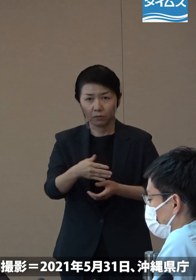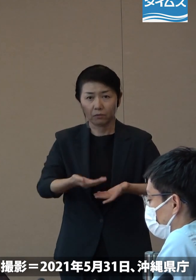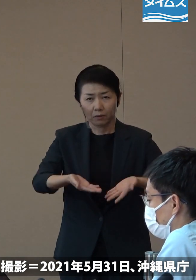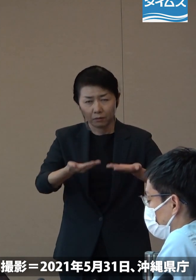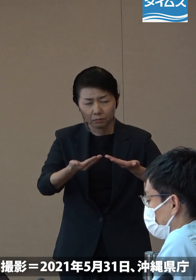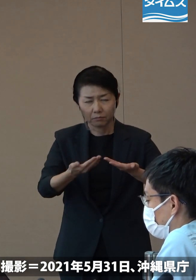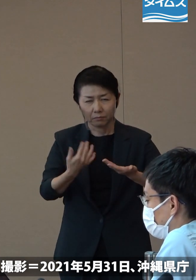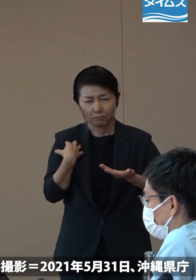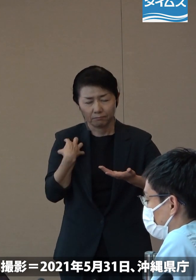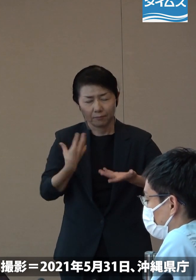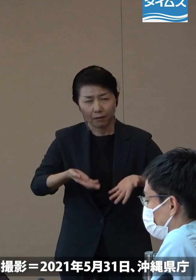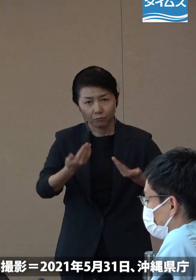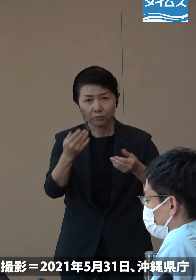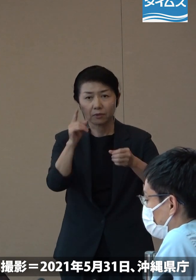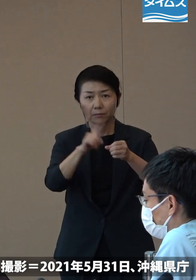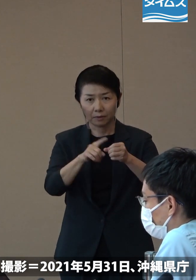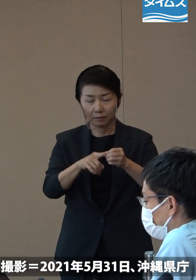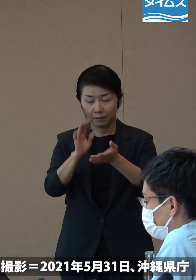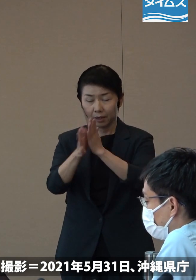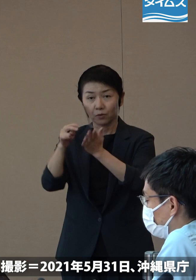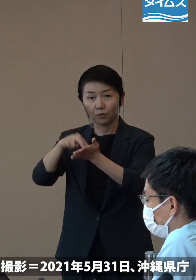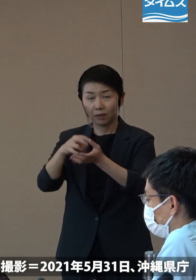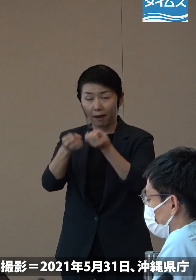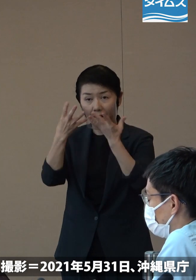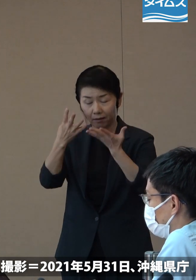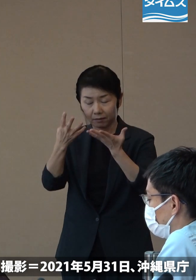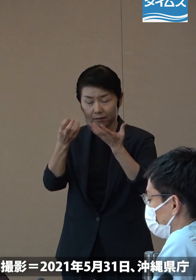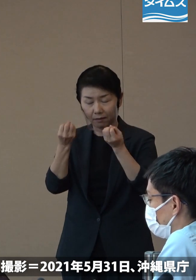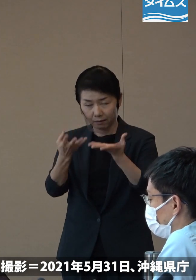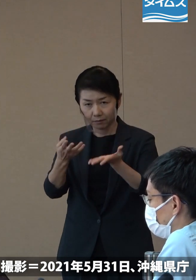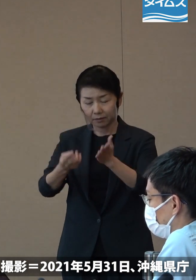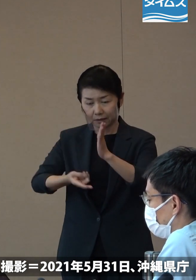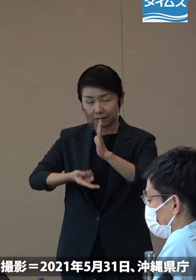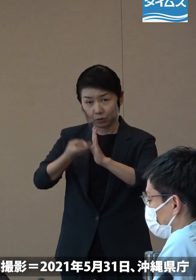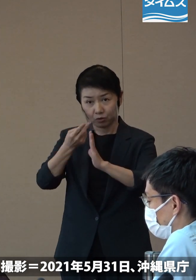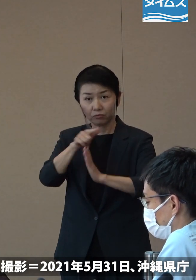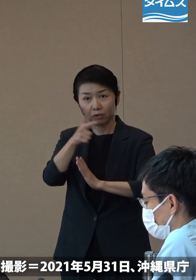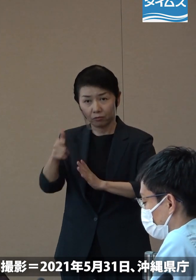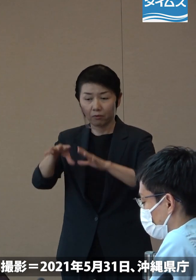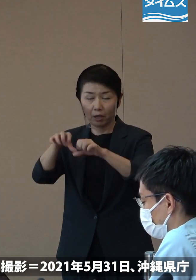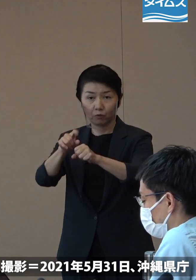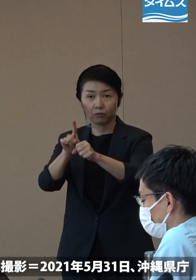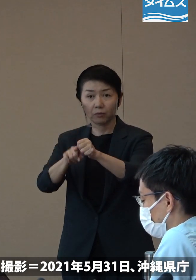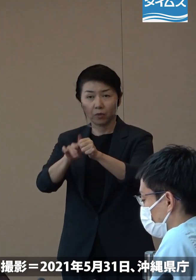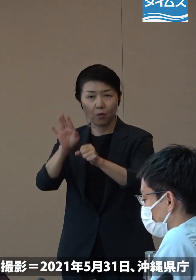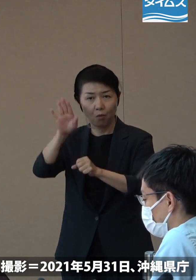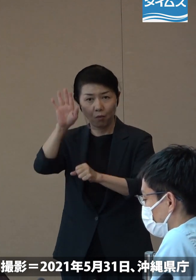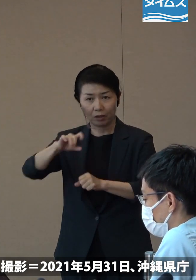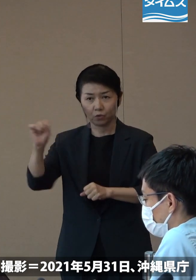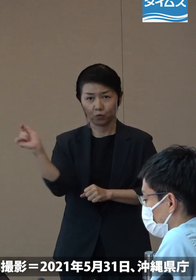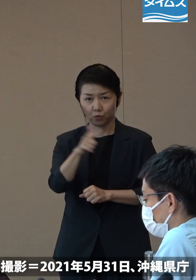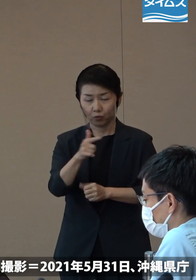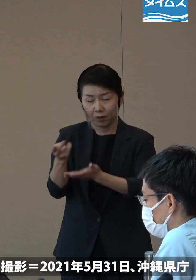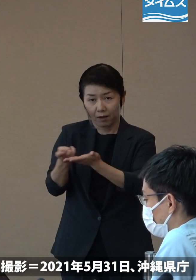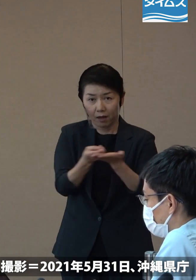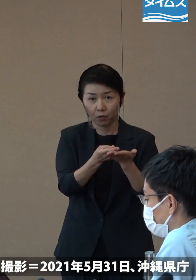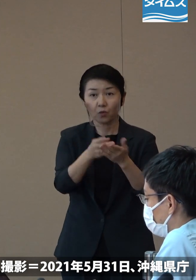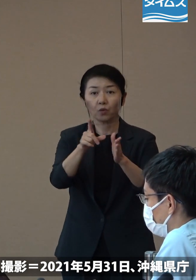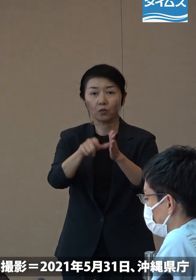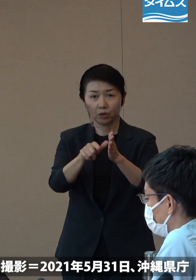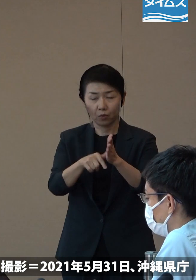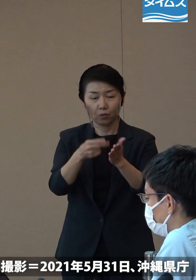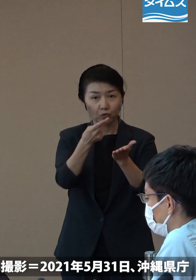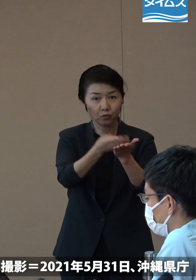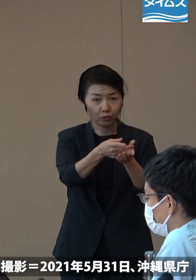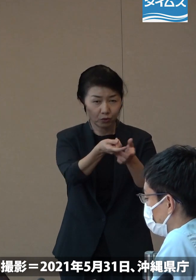では新たな宿泊療養施設の確保に取り組むとともに、今後予想される救急搬送時の入院先